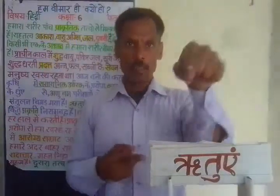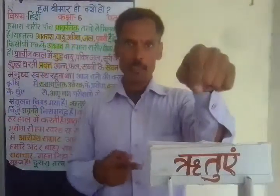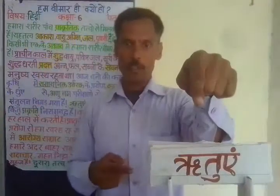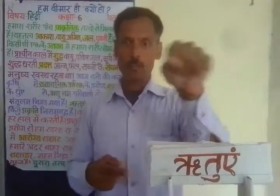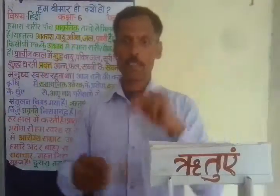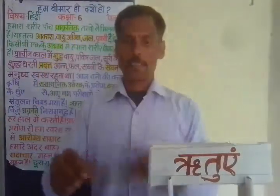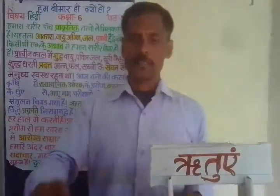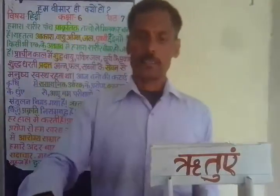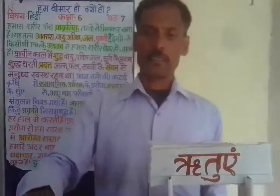ऋतुएं